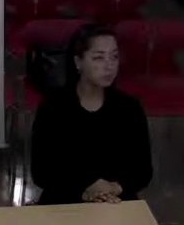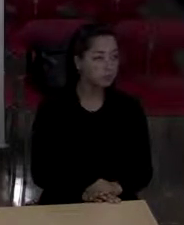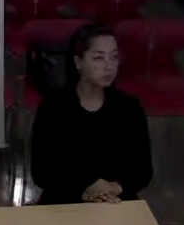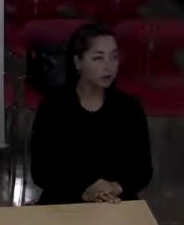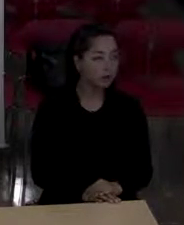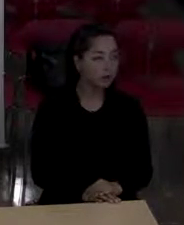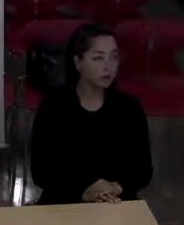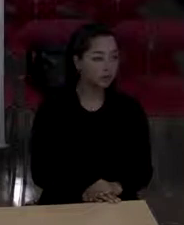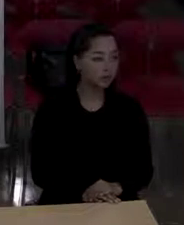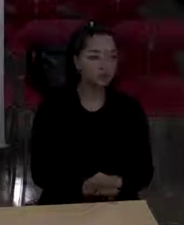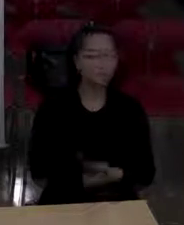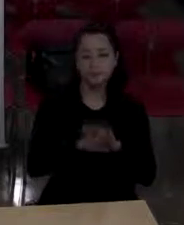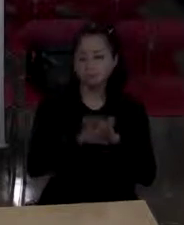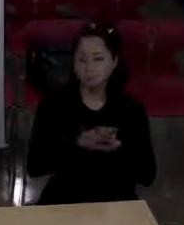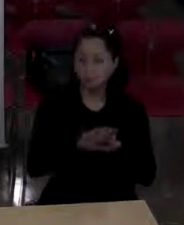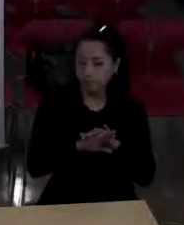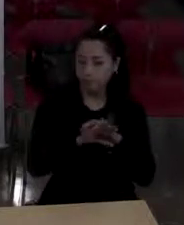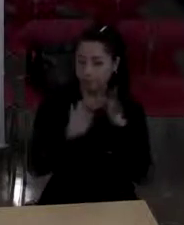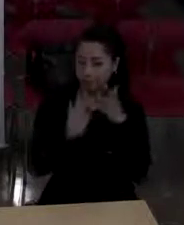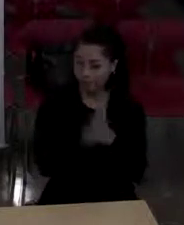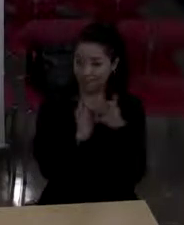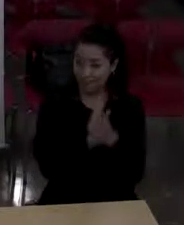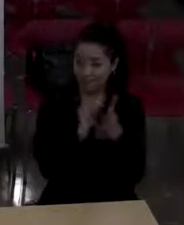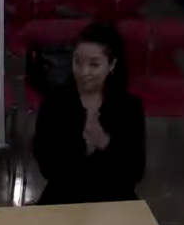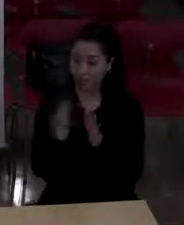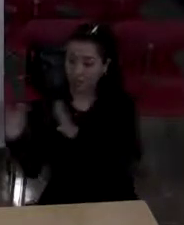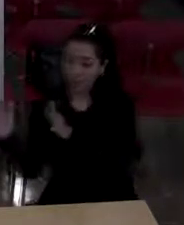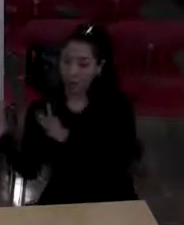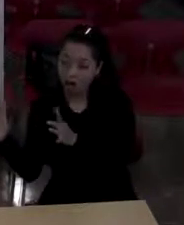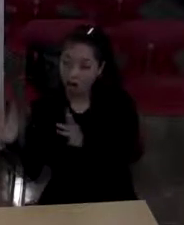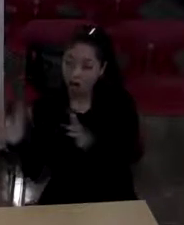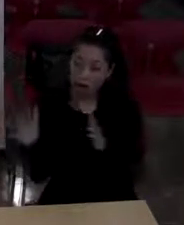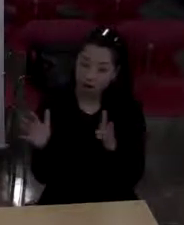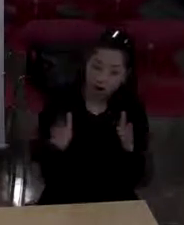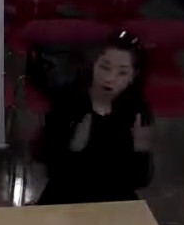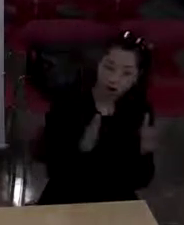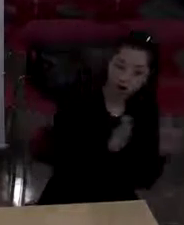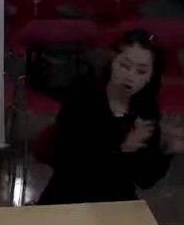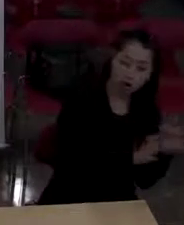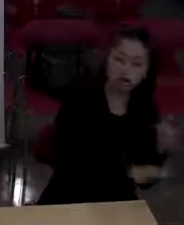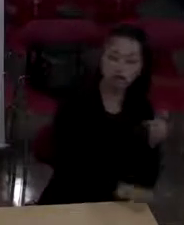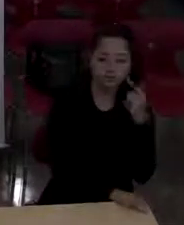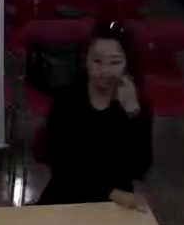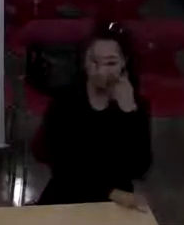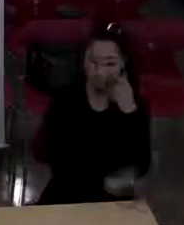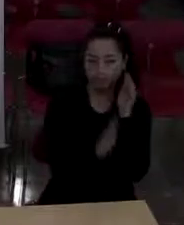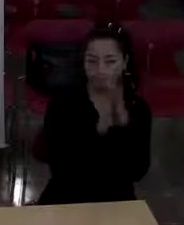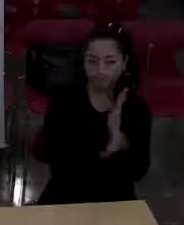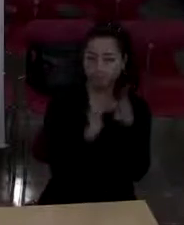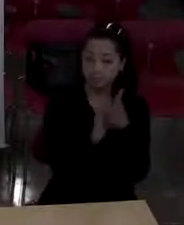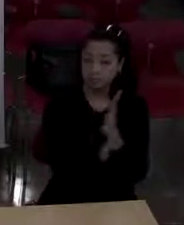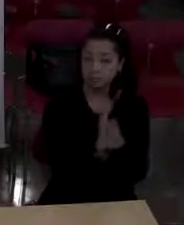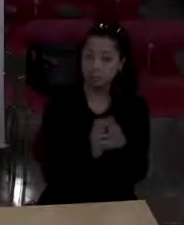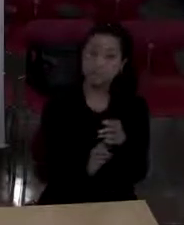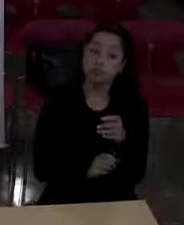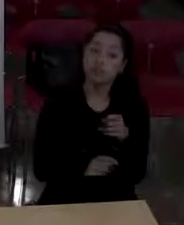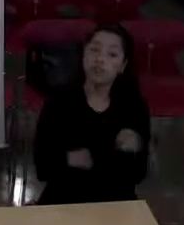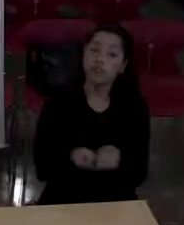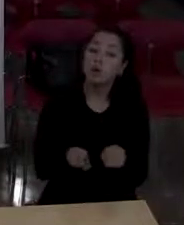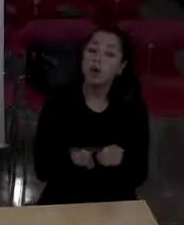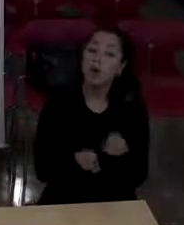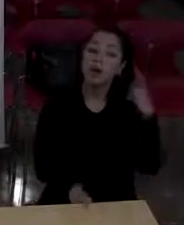Entonces, pues ya para finalizar, vemos cómo en la educación inicial la superación de este reto lingüístico y comunicativo